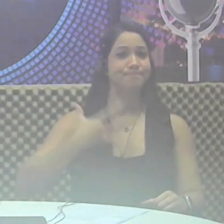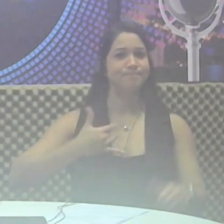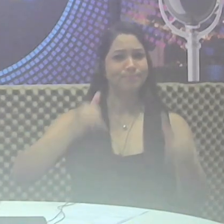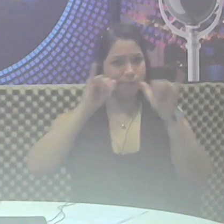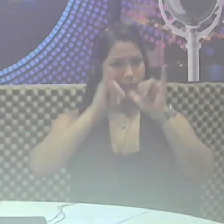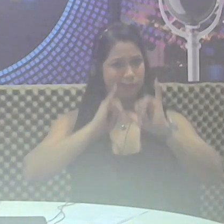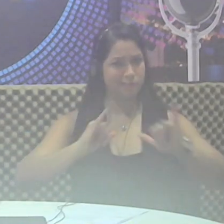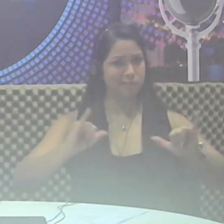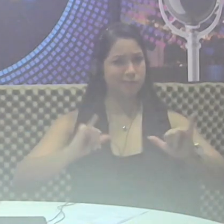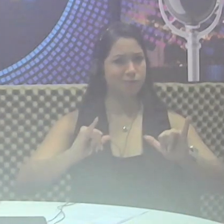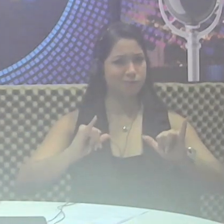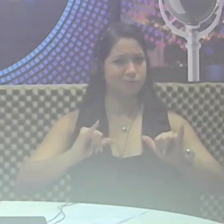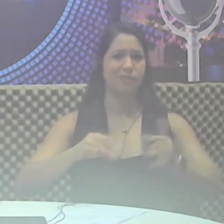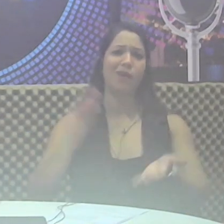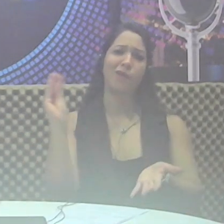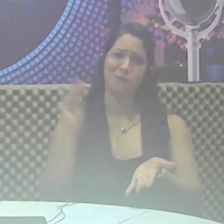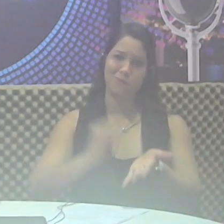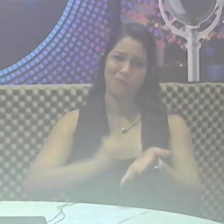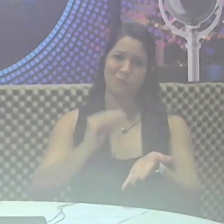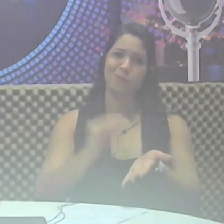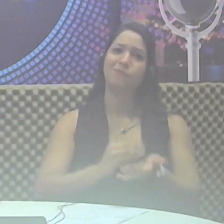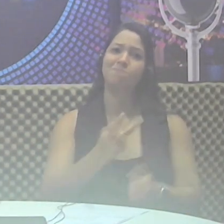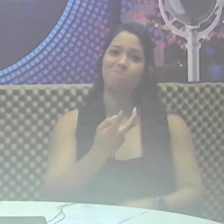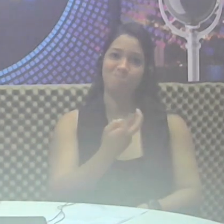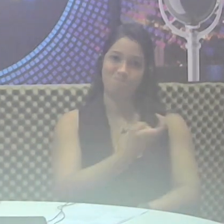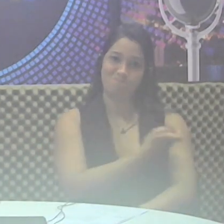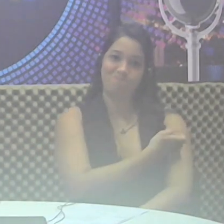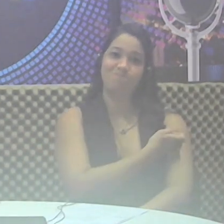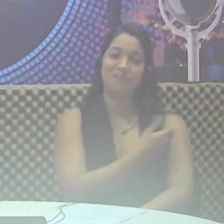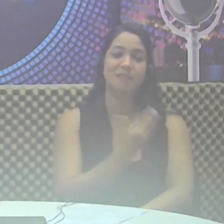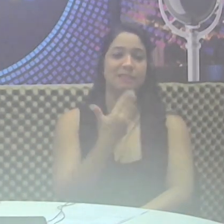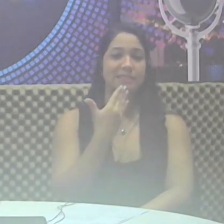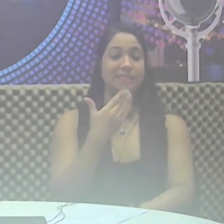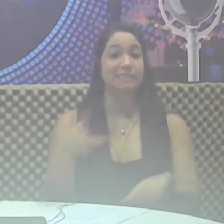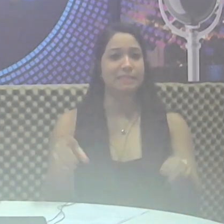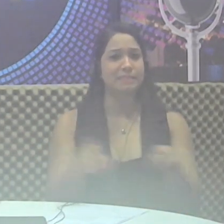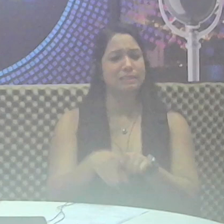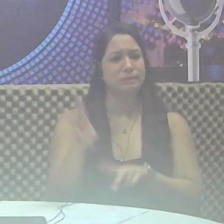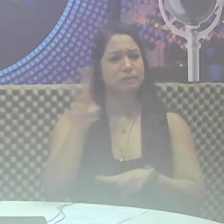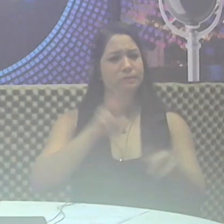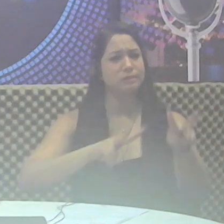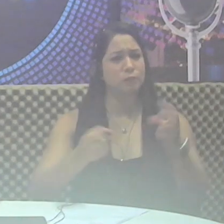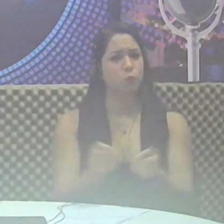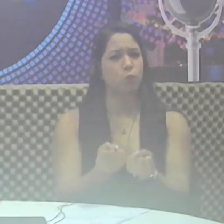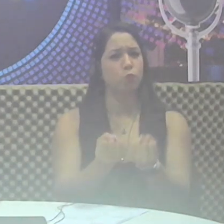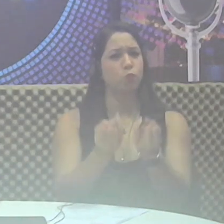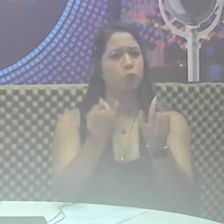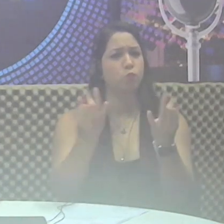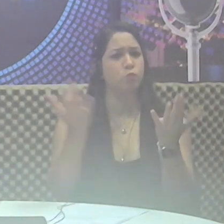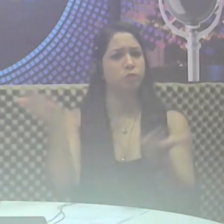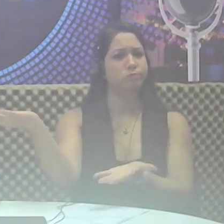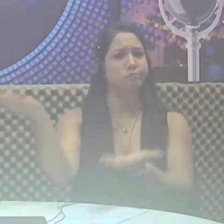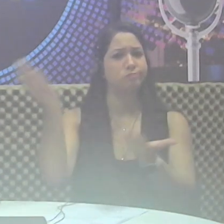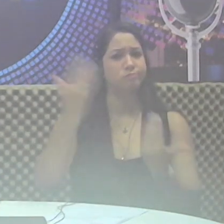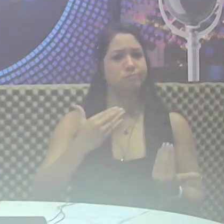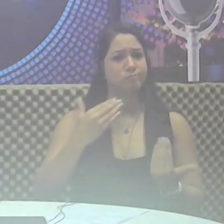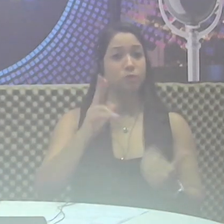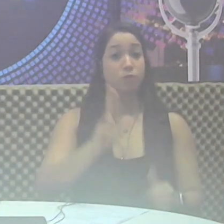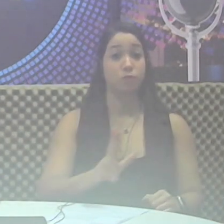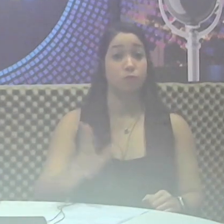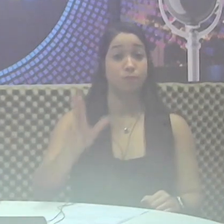alertando sobre a insuficiência de doses e solicitando revisão da quantidade enviada ao